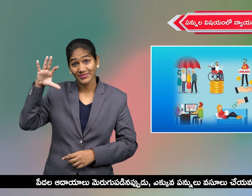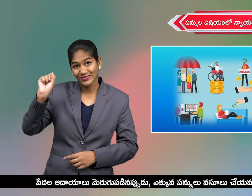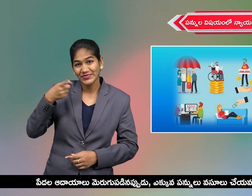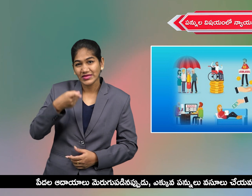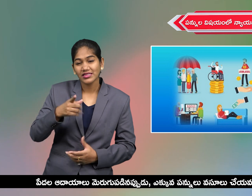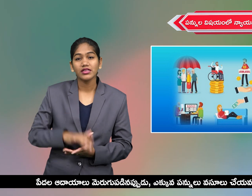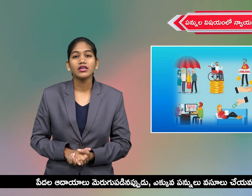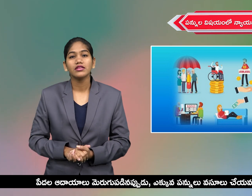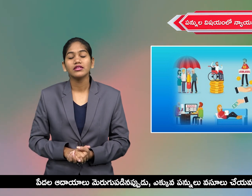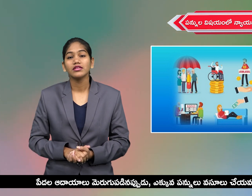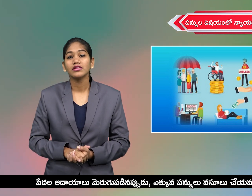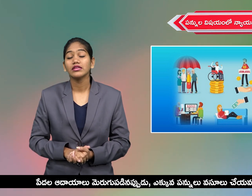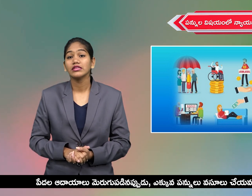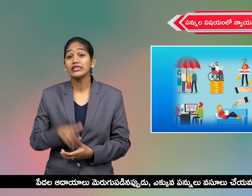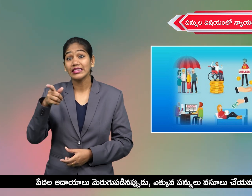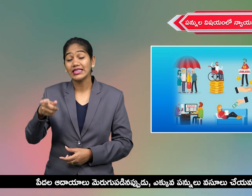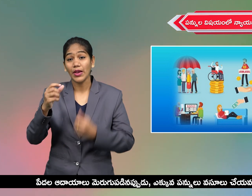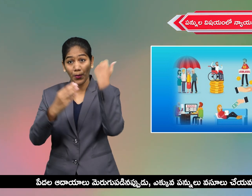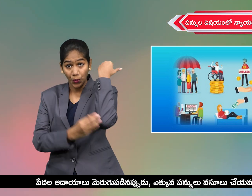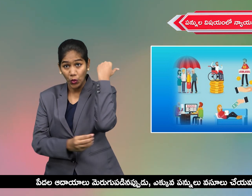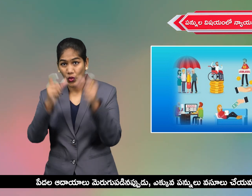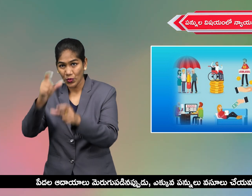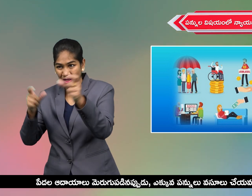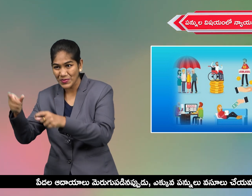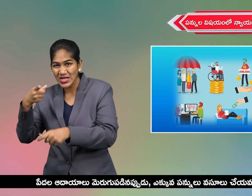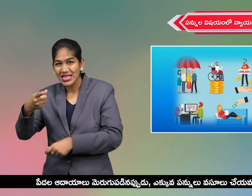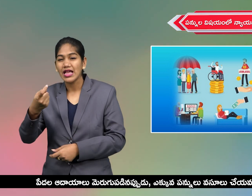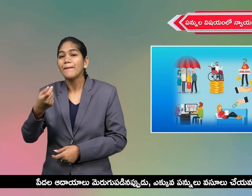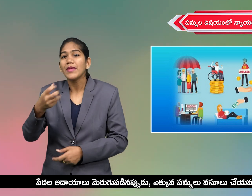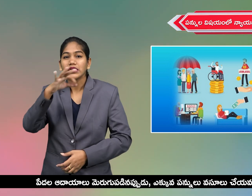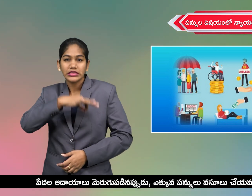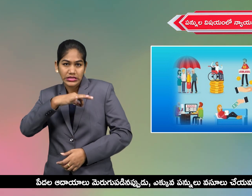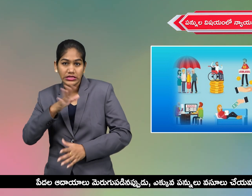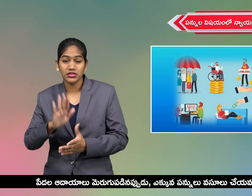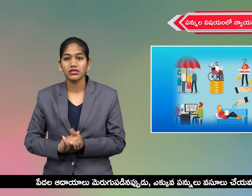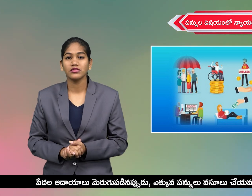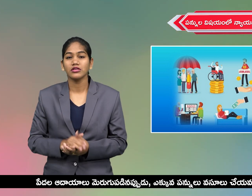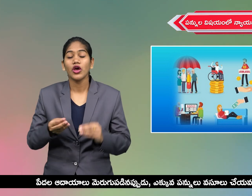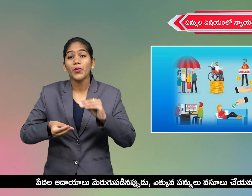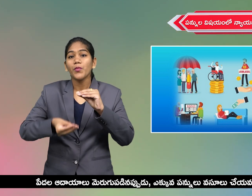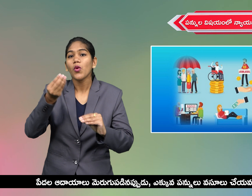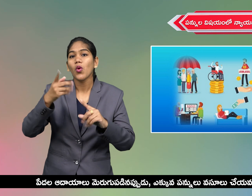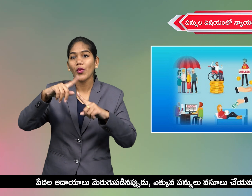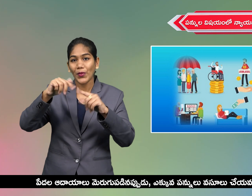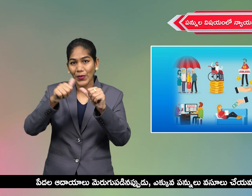పేదల ఆదాయాలు పెరిగినప్పుడు ఎక్కువ పన్నులు వసూలు చేయవచ్చని గమనించండి.